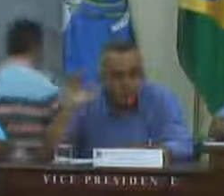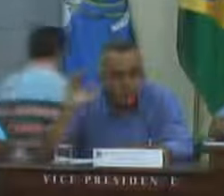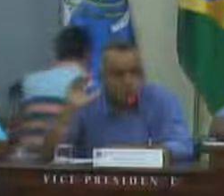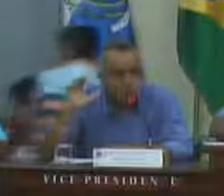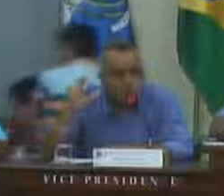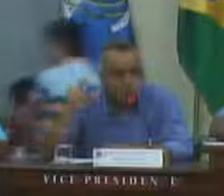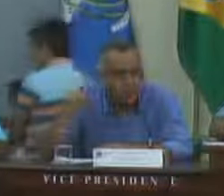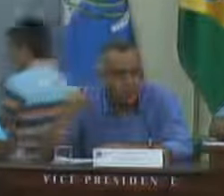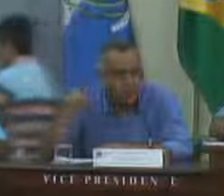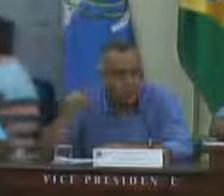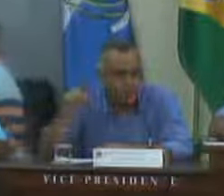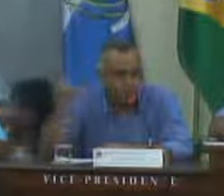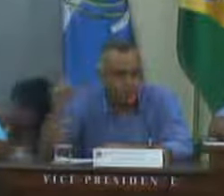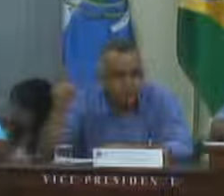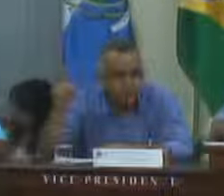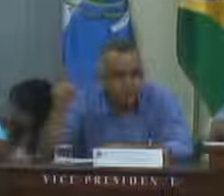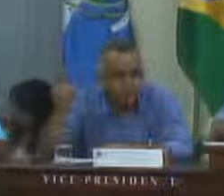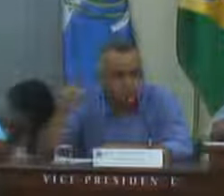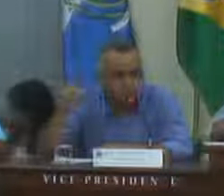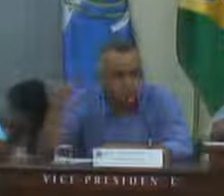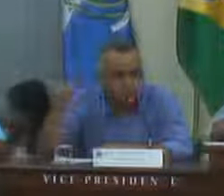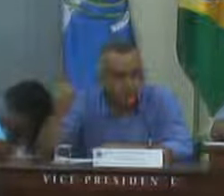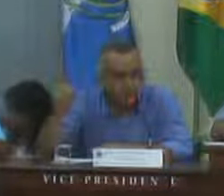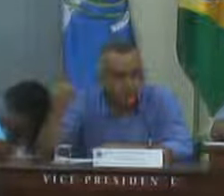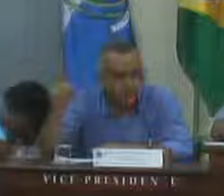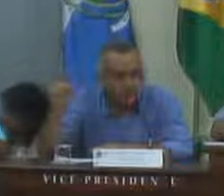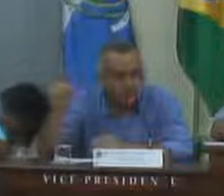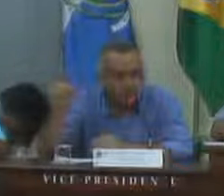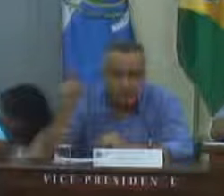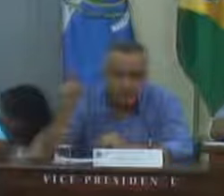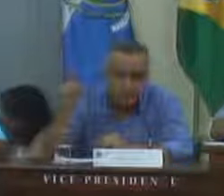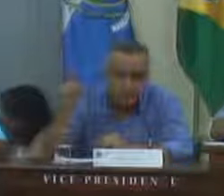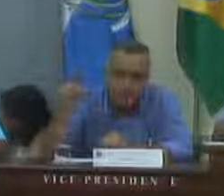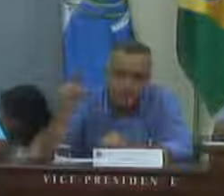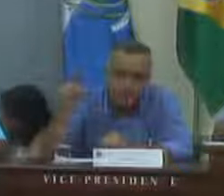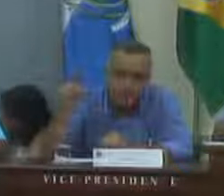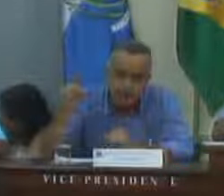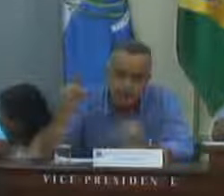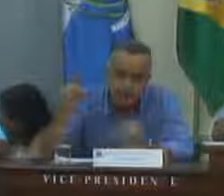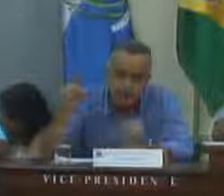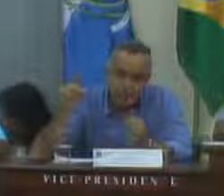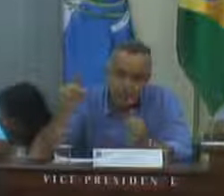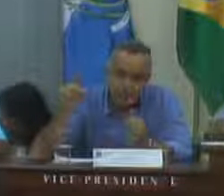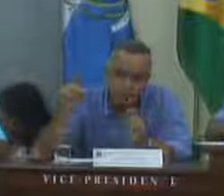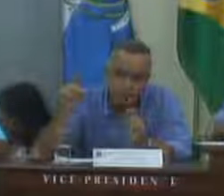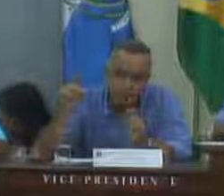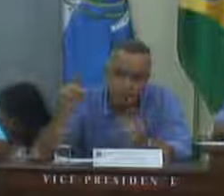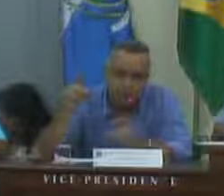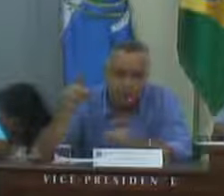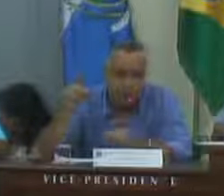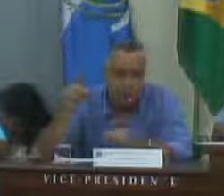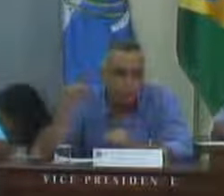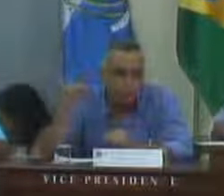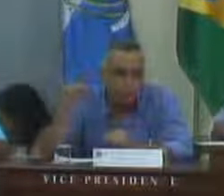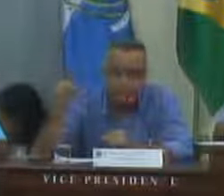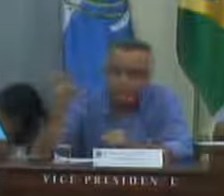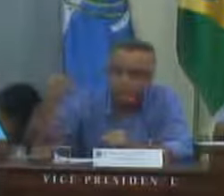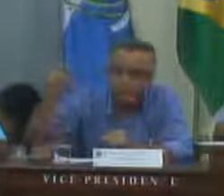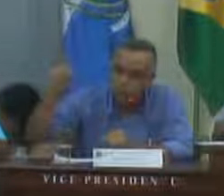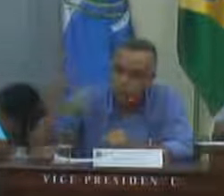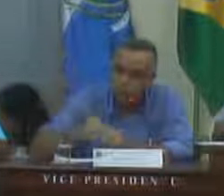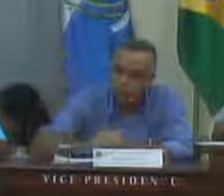muitas pessoas da SEDAI estão sendo deslocadas, sendo mandadas embora. Tive a informação que eles vão juntar